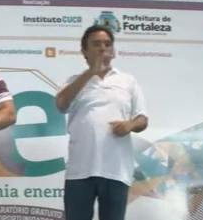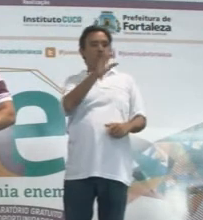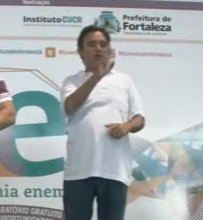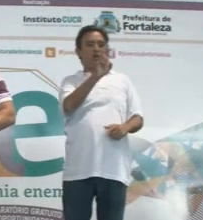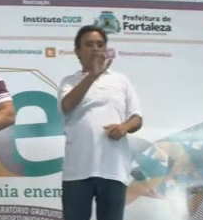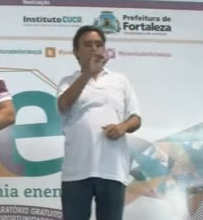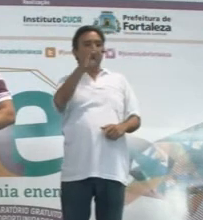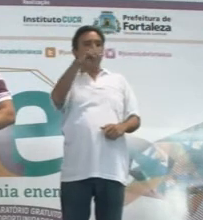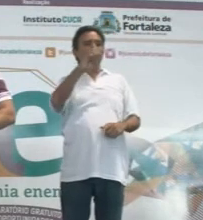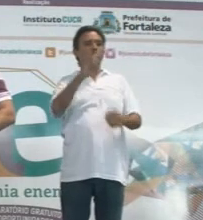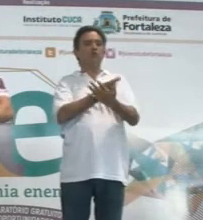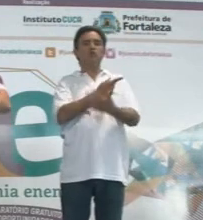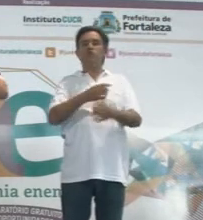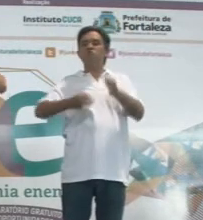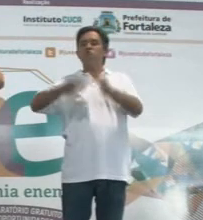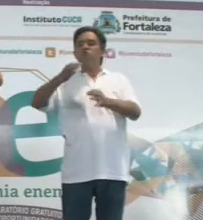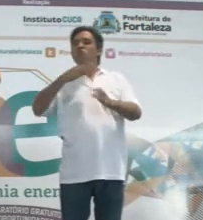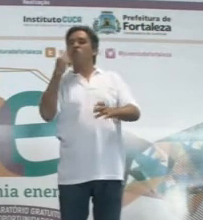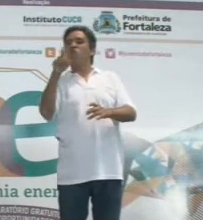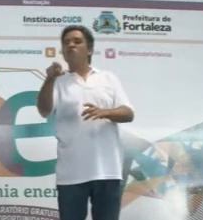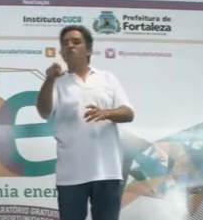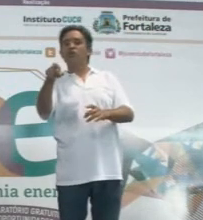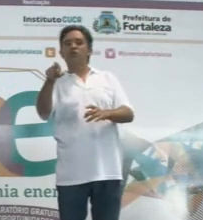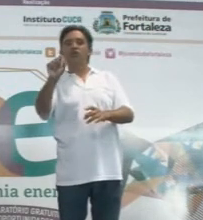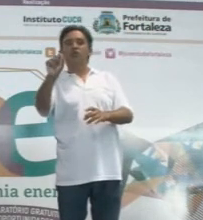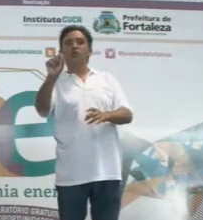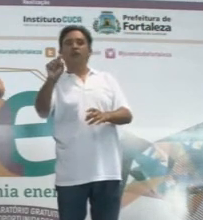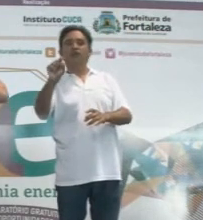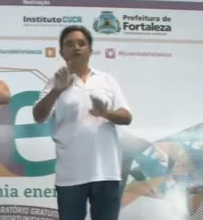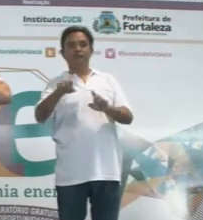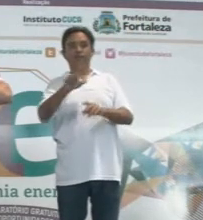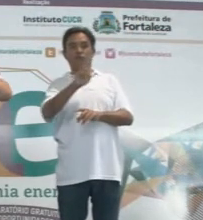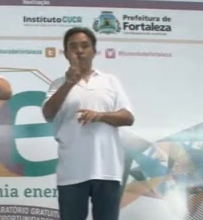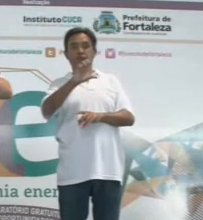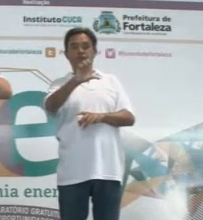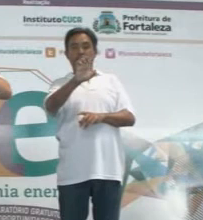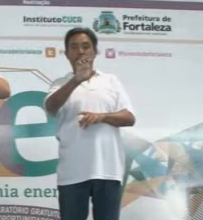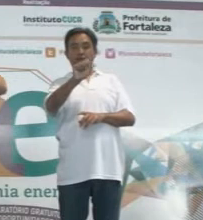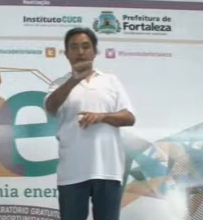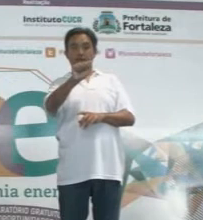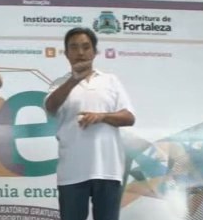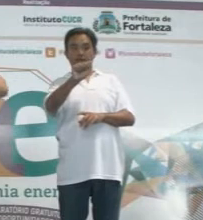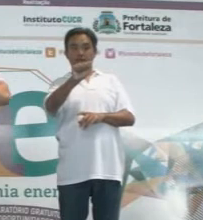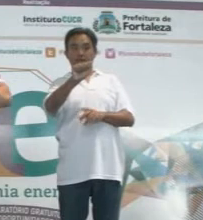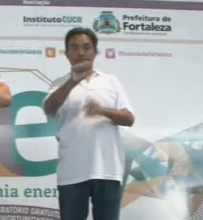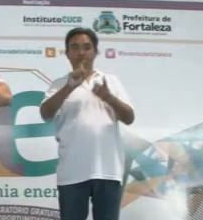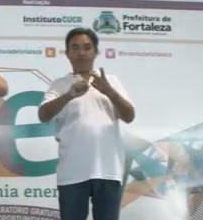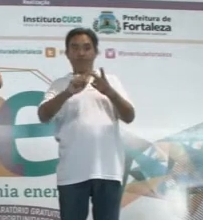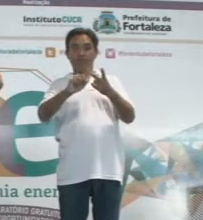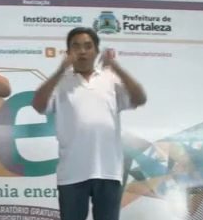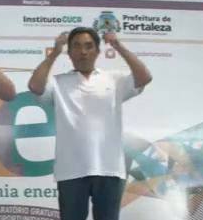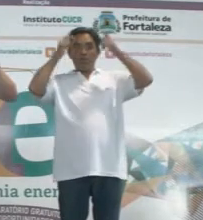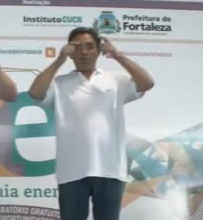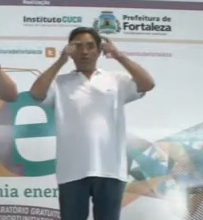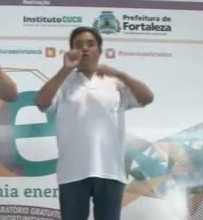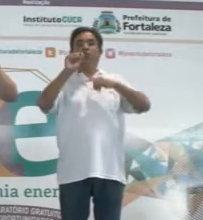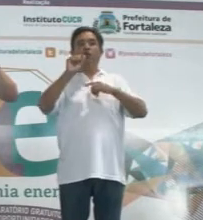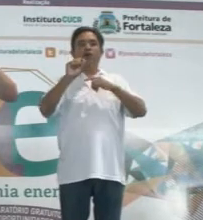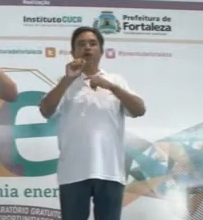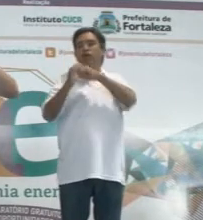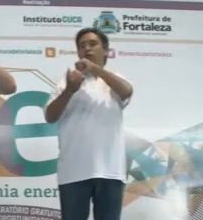de morte, sabe qual é? Lesa majestade. Lesa majestade é roubar o rei, quis enganar o